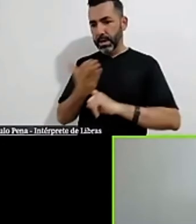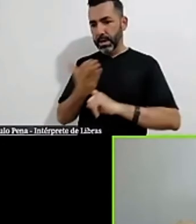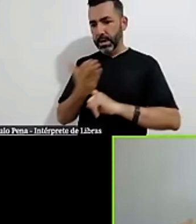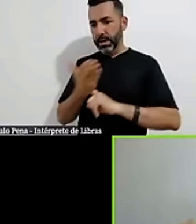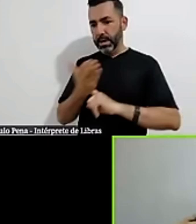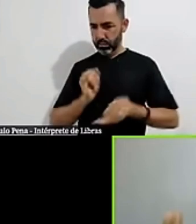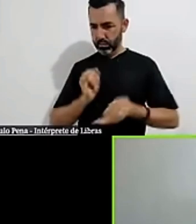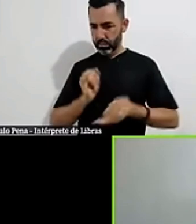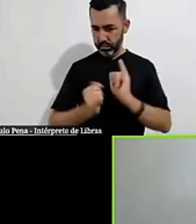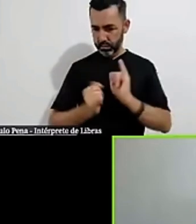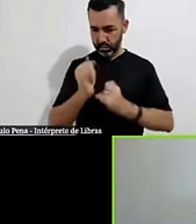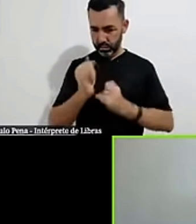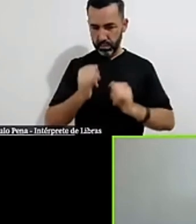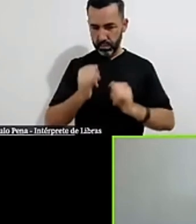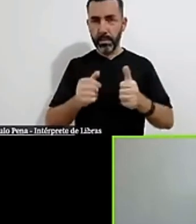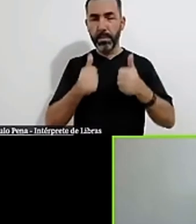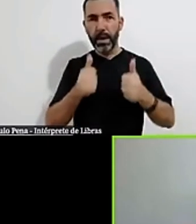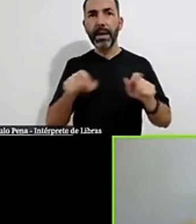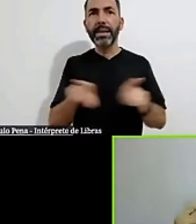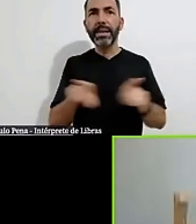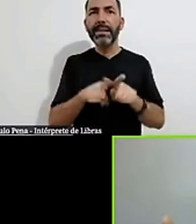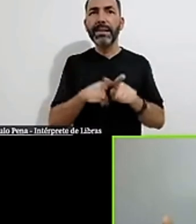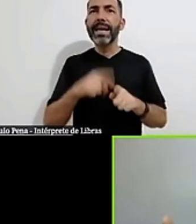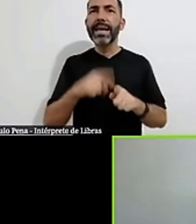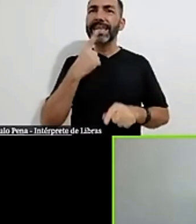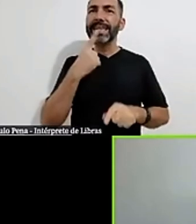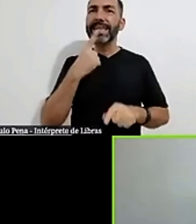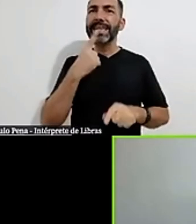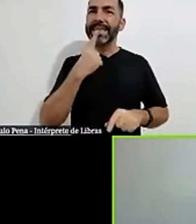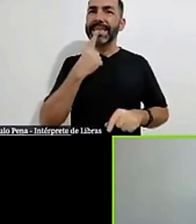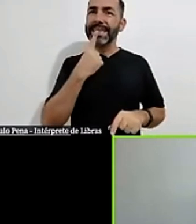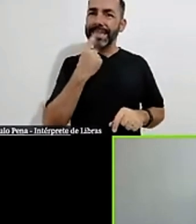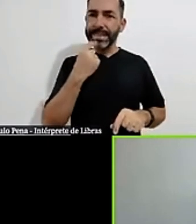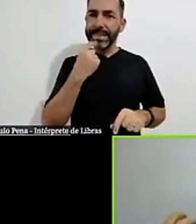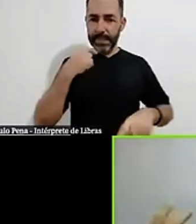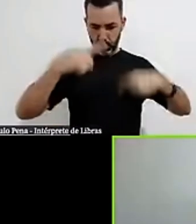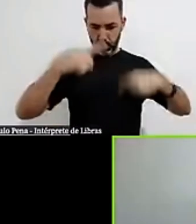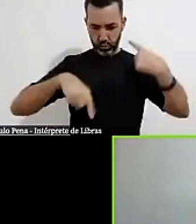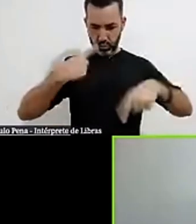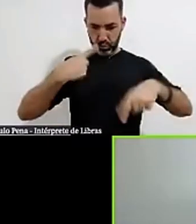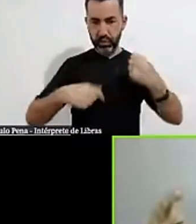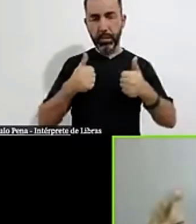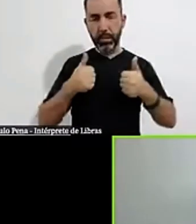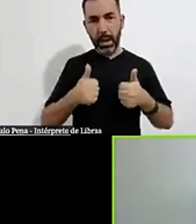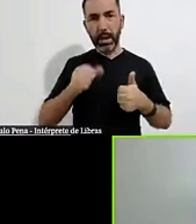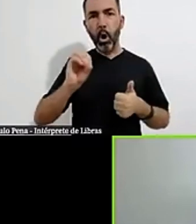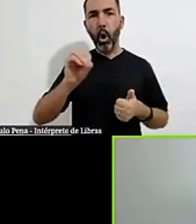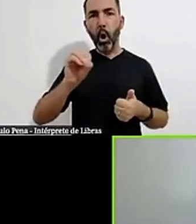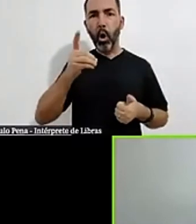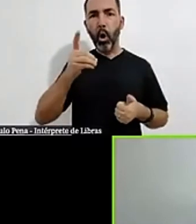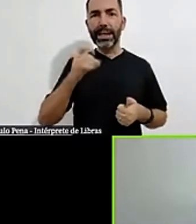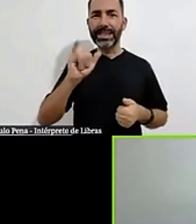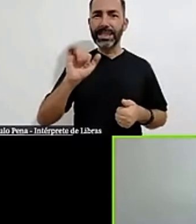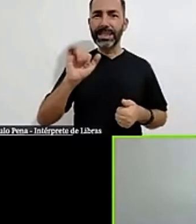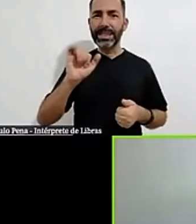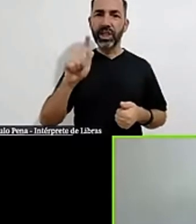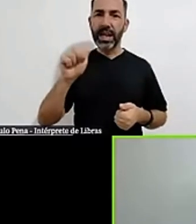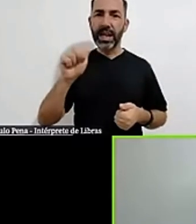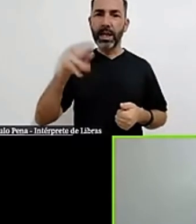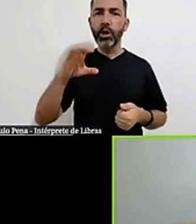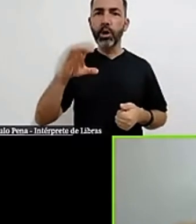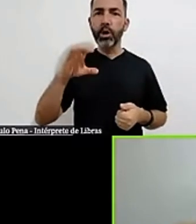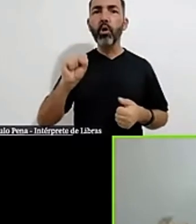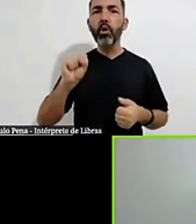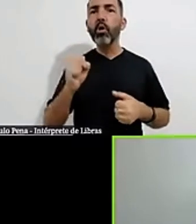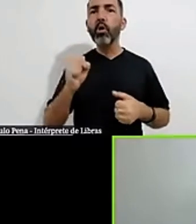vai melhorar os impulsos elétricos, ela vai melhorar a viscosidade do sangue, ela vai oxigenar mais o sangue, tudo aí que o senhor explicou, né? Mas aí a pessoa está dizendo, mas